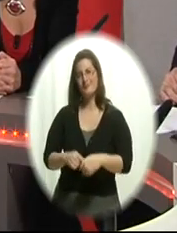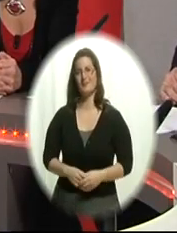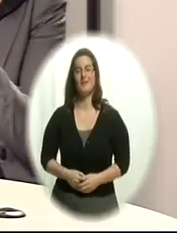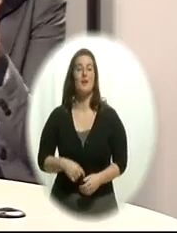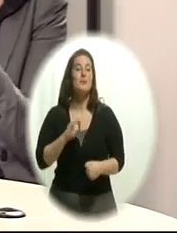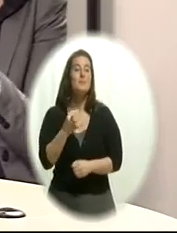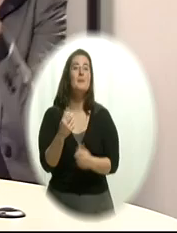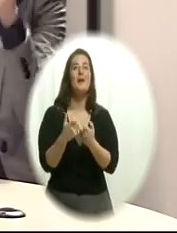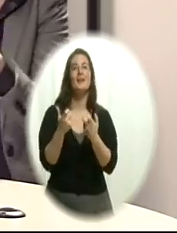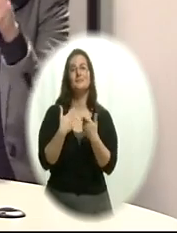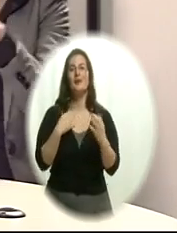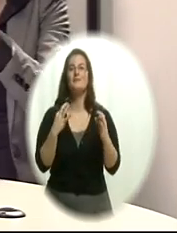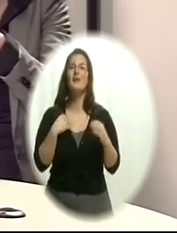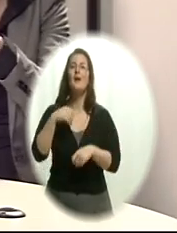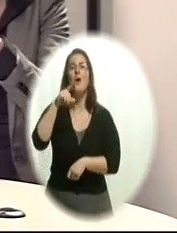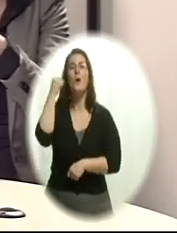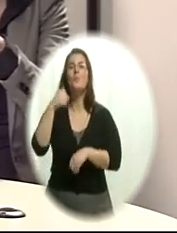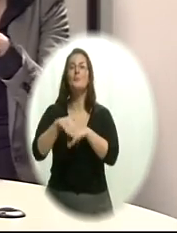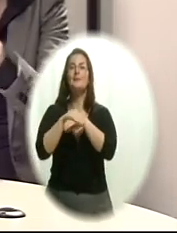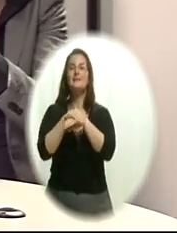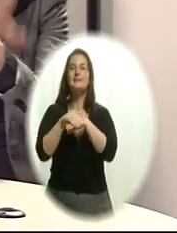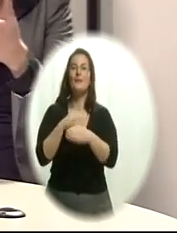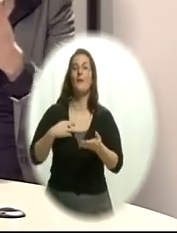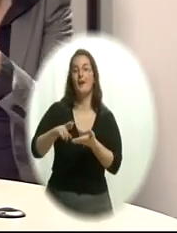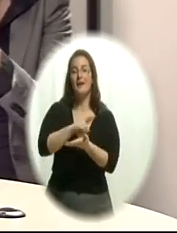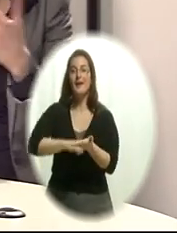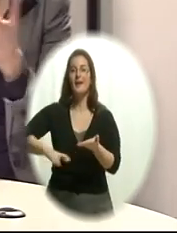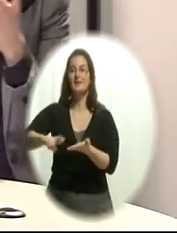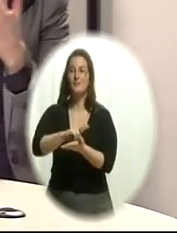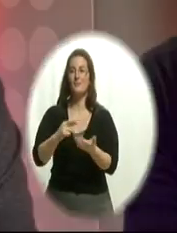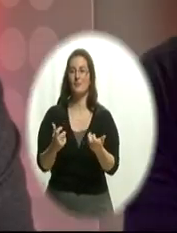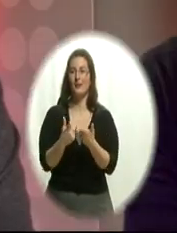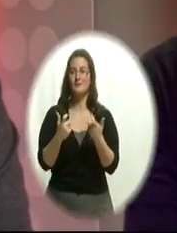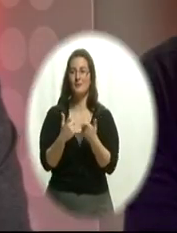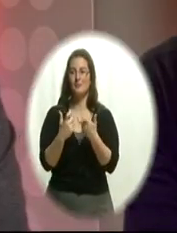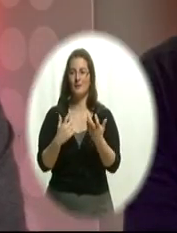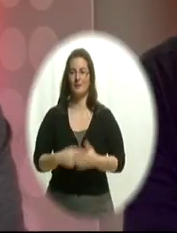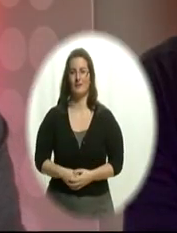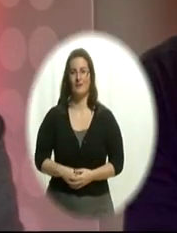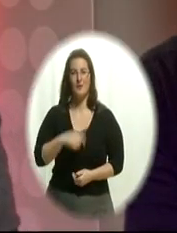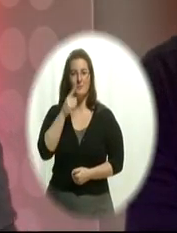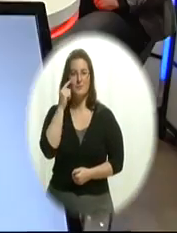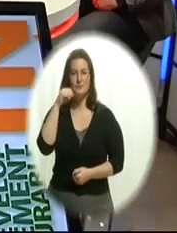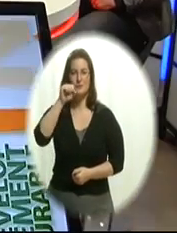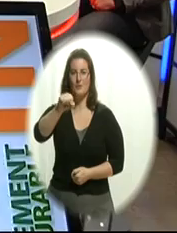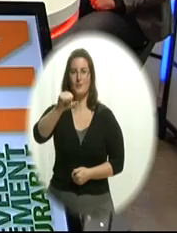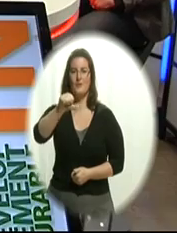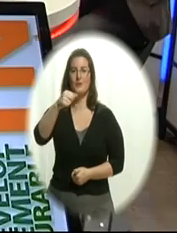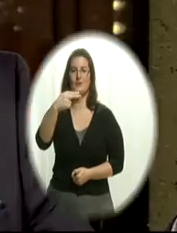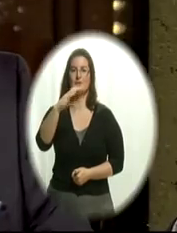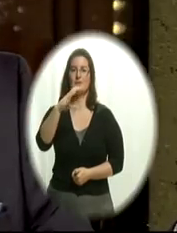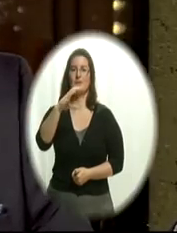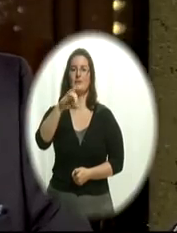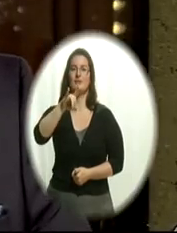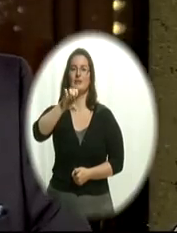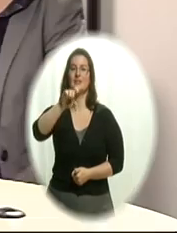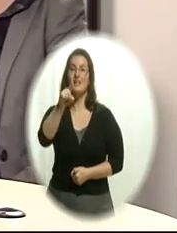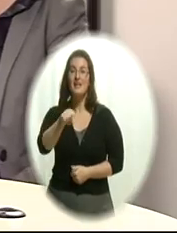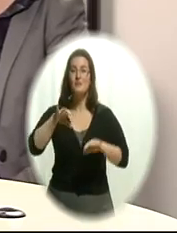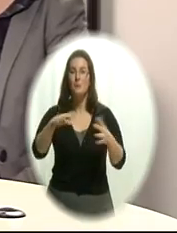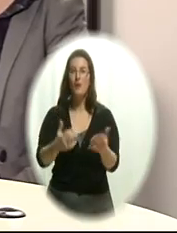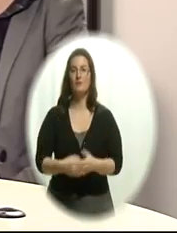politiques de la région. Par exemple, comment on signe Frédéric Sanchez? Je ne sais pas. Comment on dit Félix Bolaise? On ne le dit